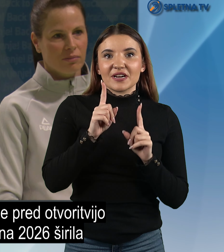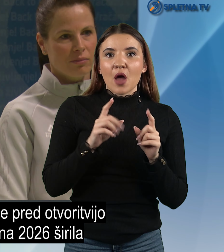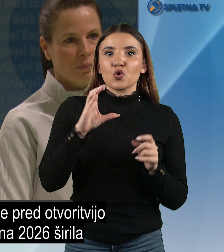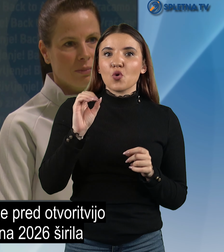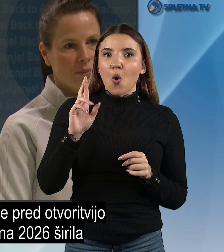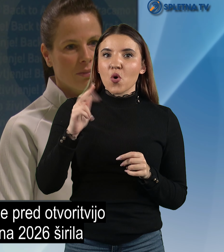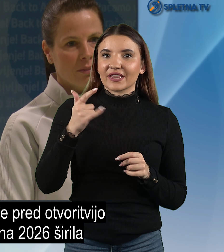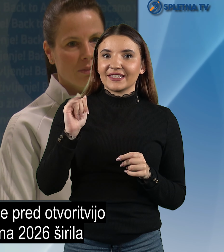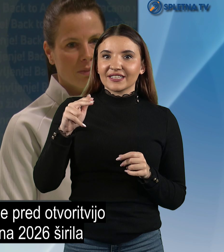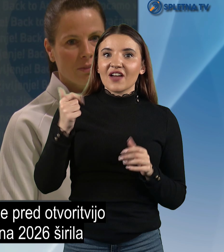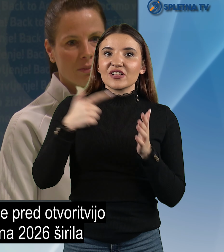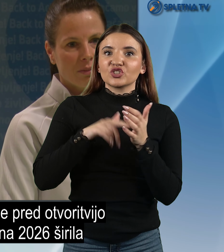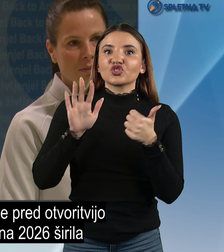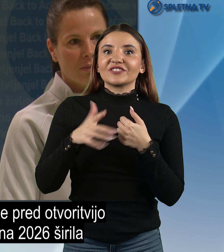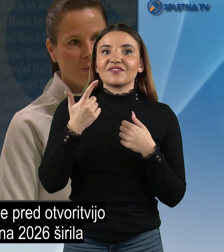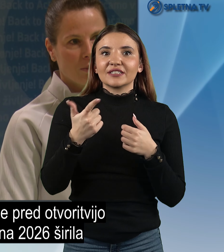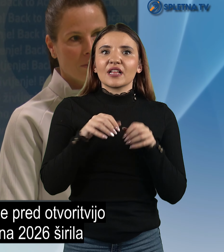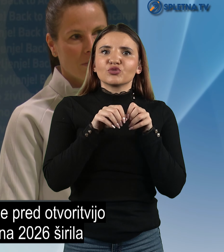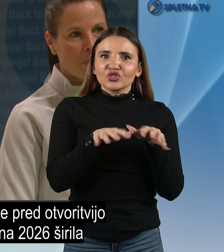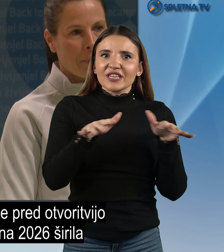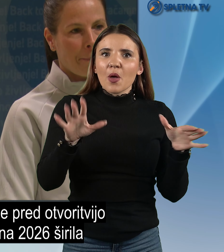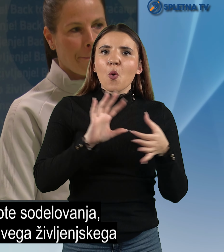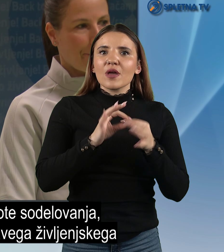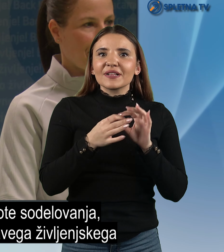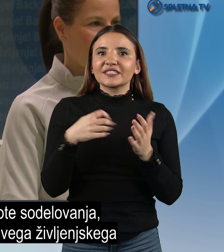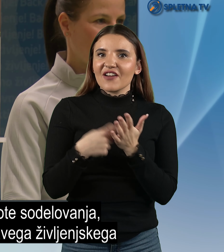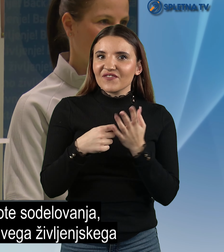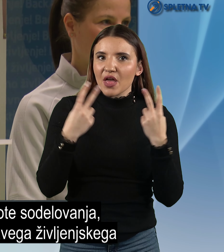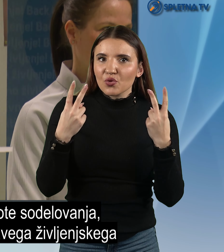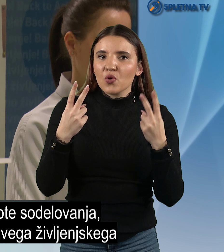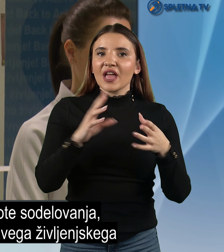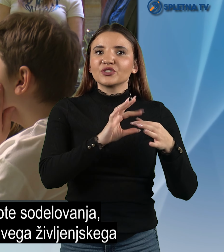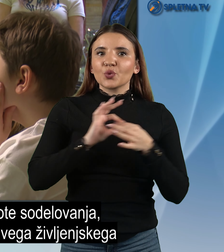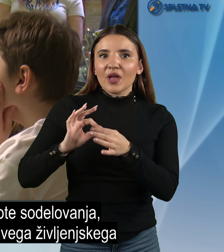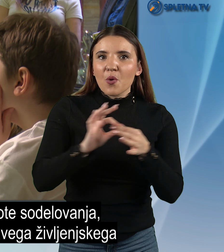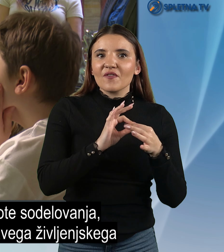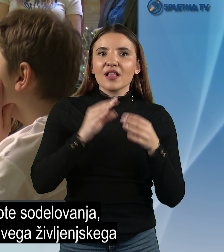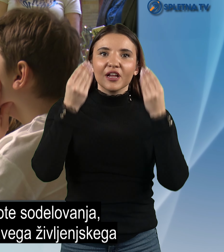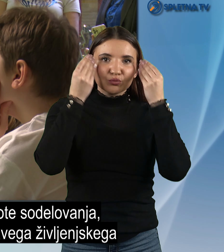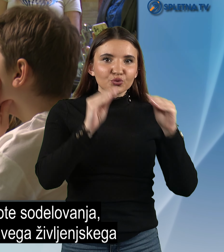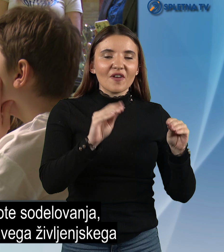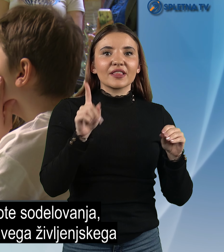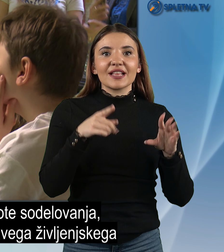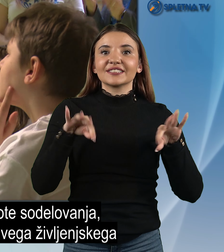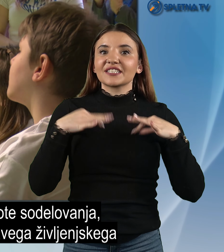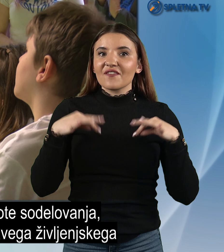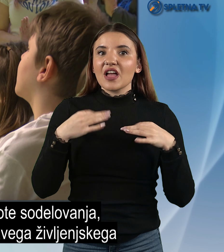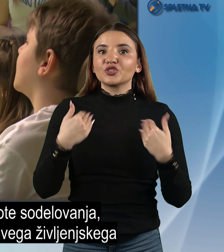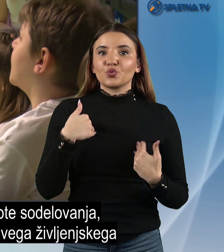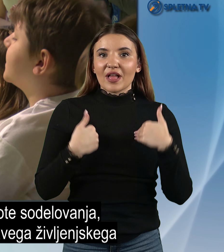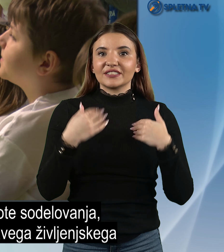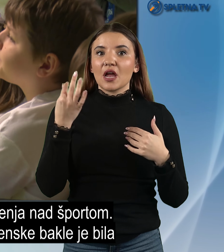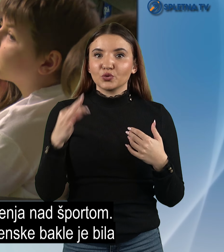Milanu Cortina 2026 širila olimpijske vrednote sodelovanja, spoštovanja in